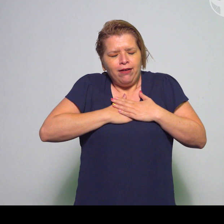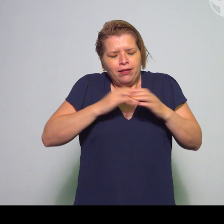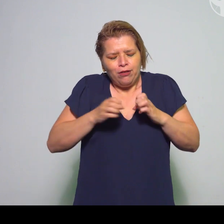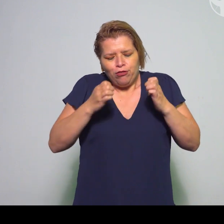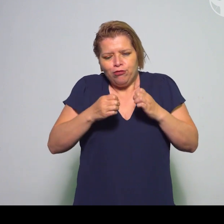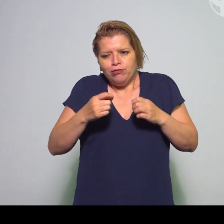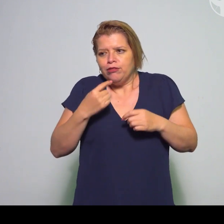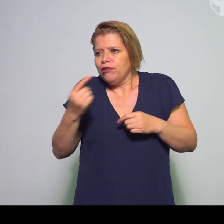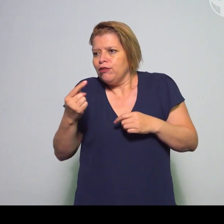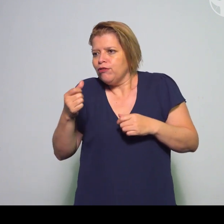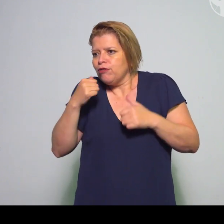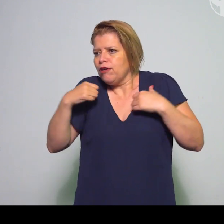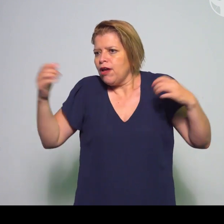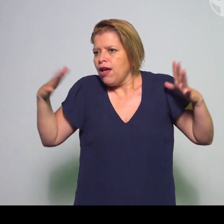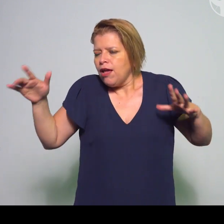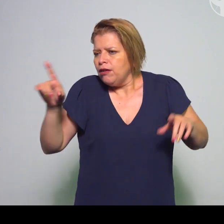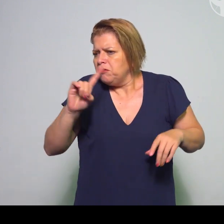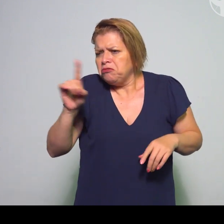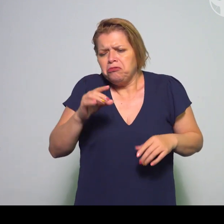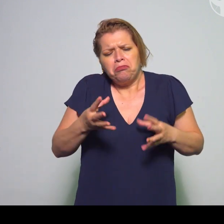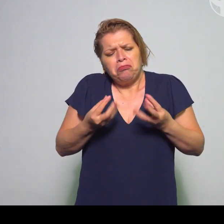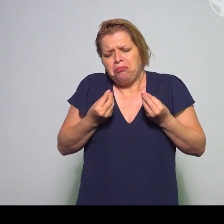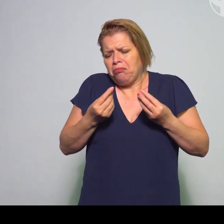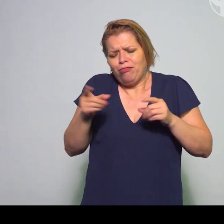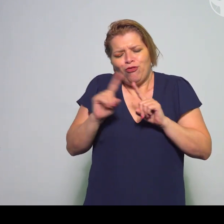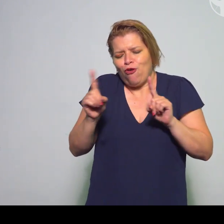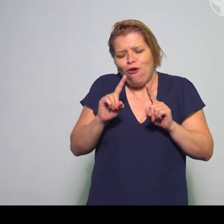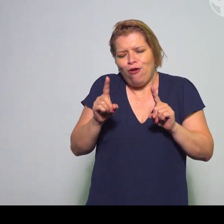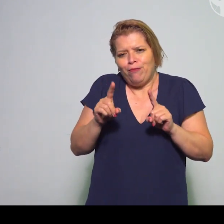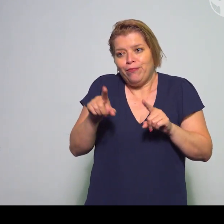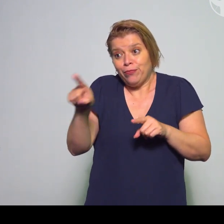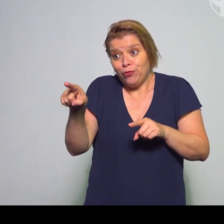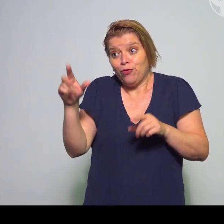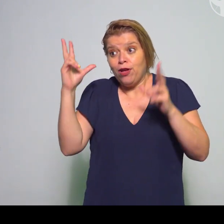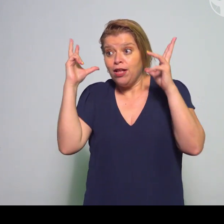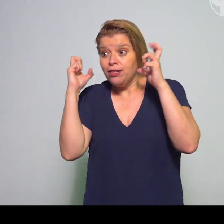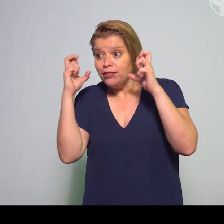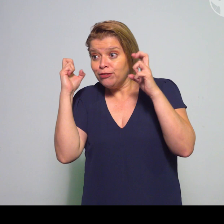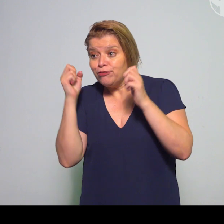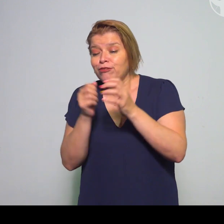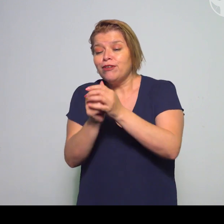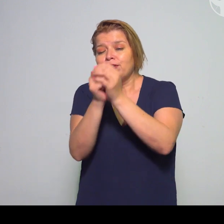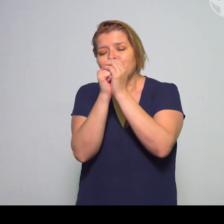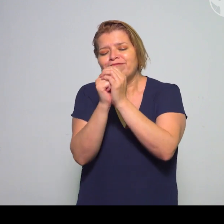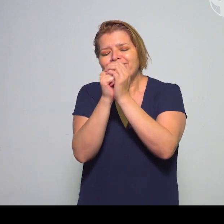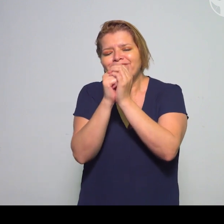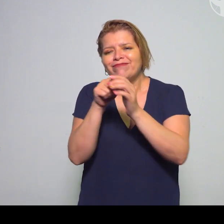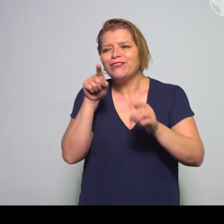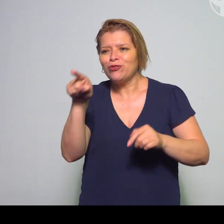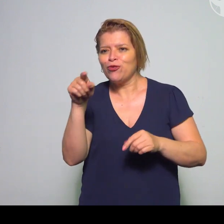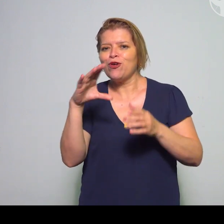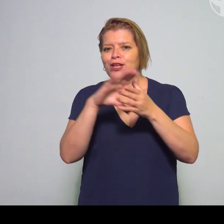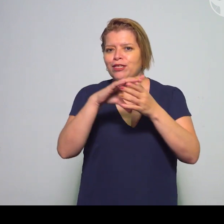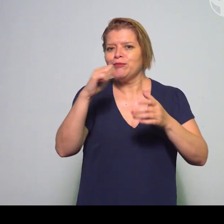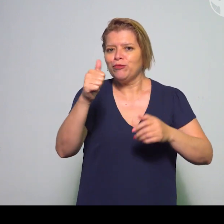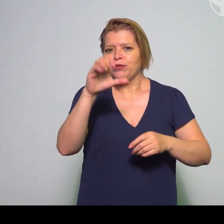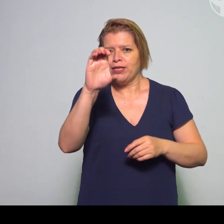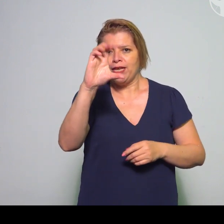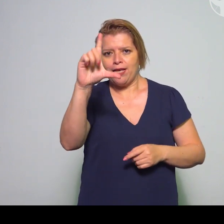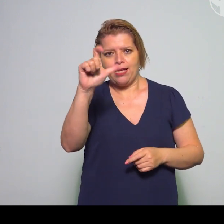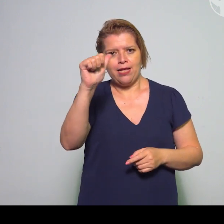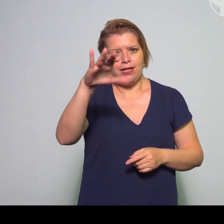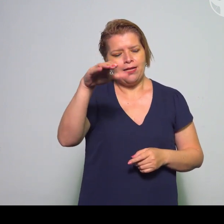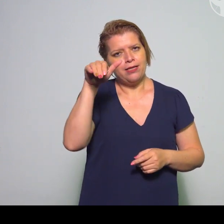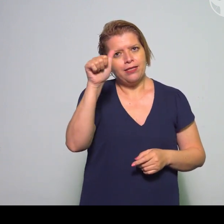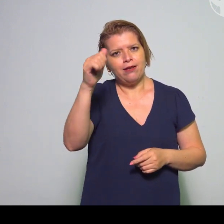él. El ángel le dijo, no tengas miedo, Zacarías, pues ha sido escuchada tu oración. Tu esposa Elizabeth